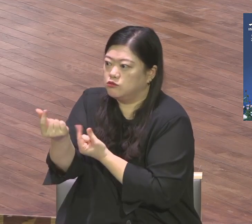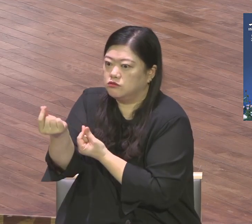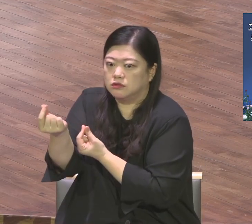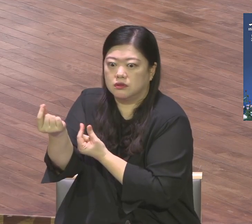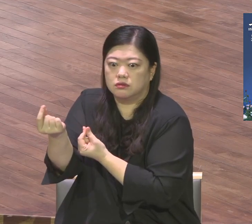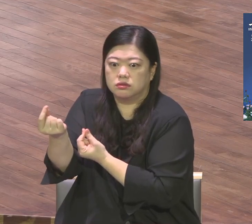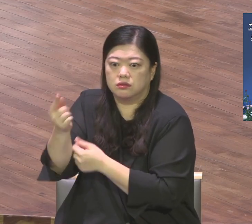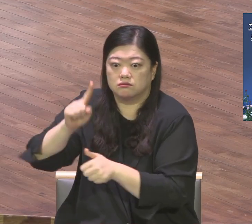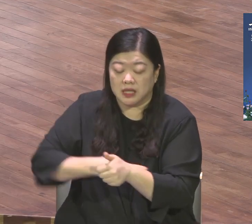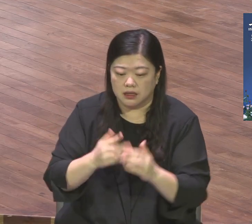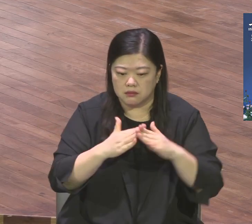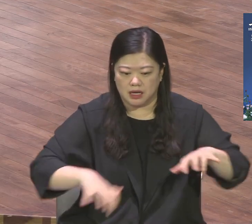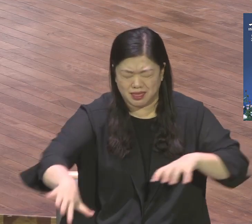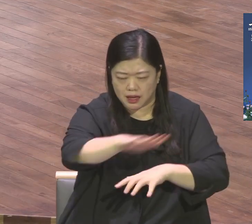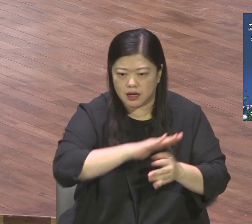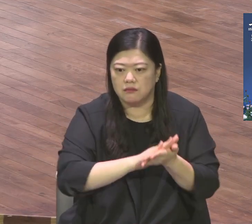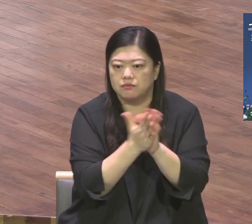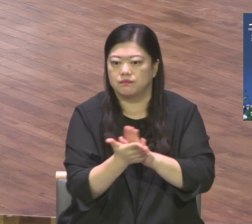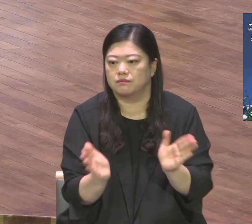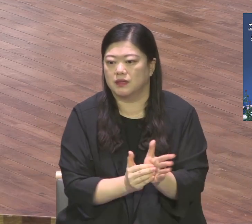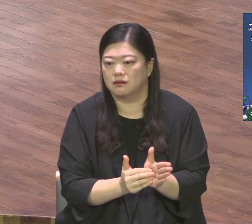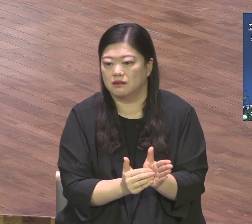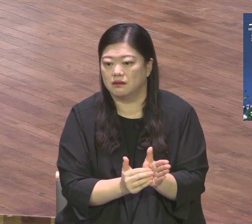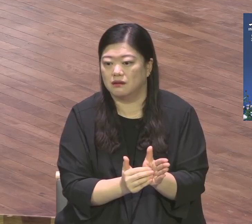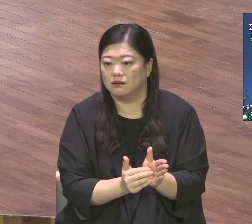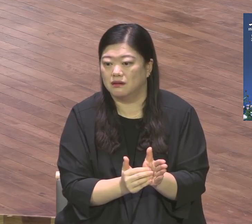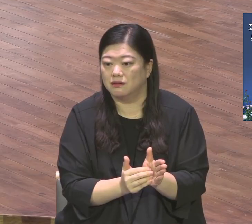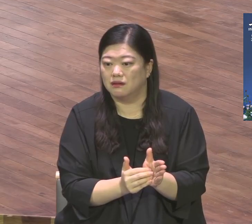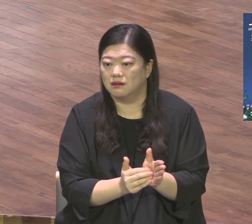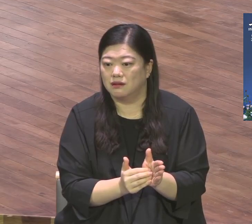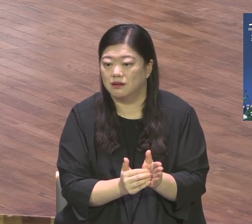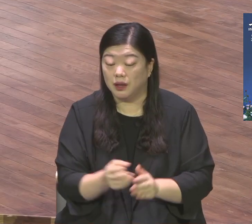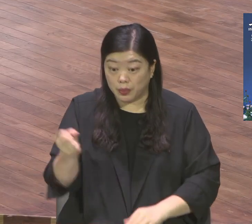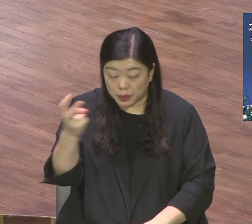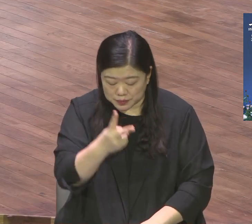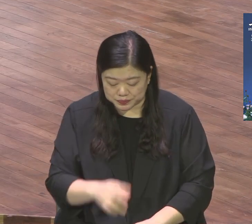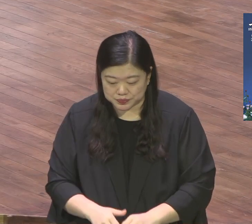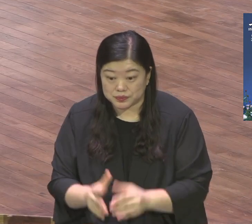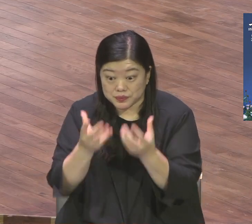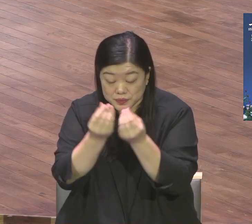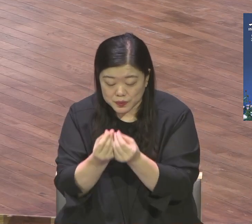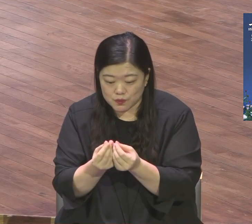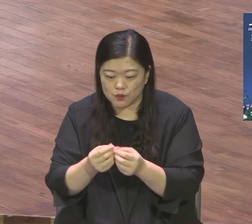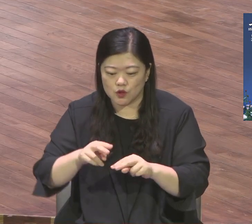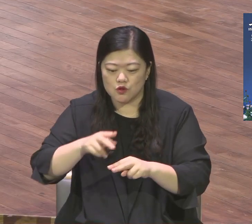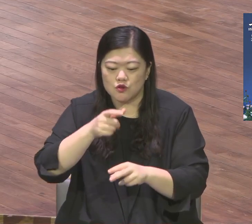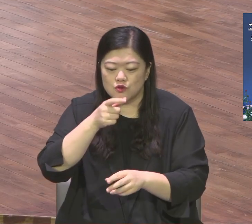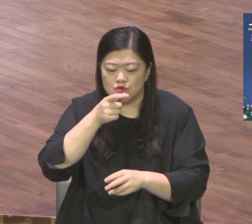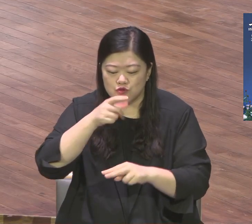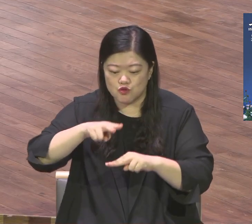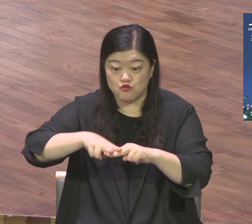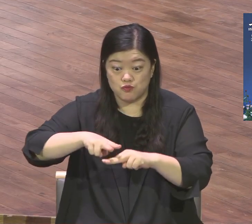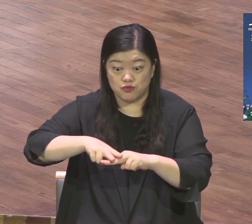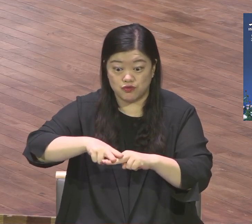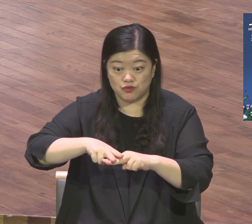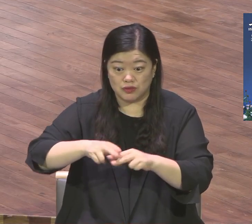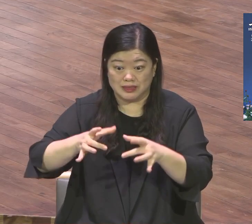그러니까 우물가의 여인이 결혼 몇 번에 했는데도 만족이 없어. 너 지금도 너 남편 아니지 않냐?